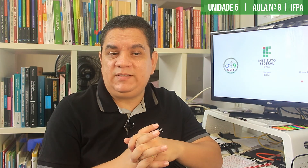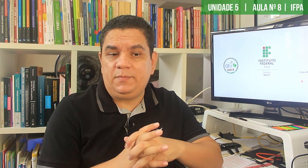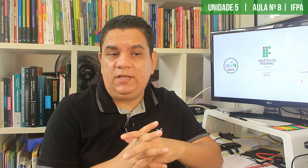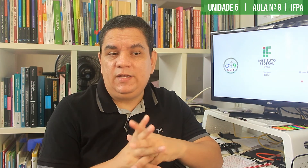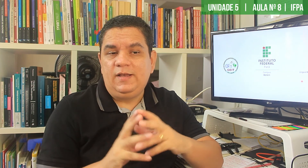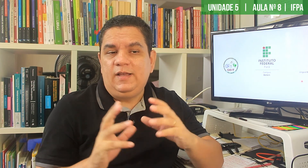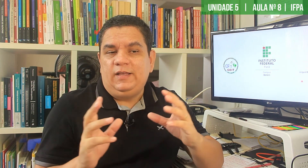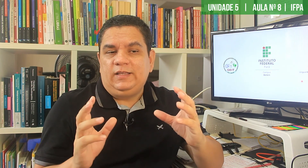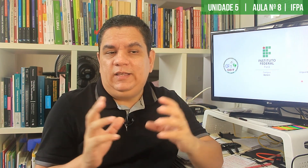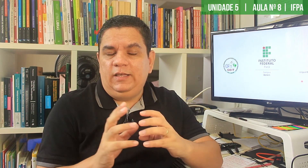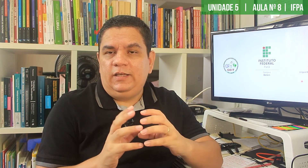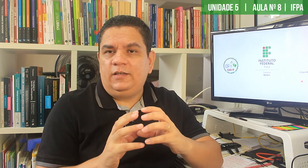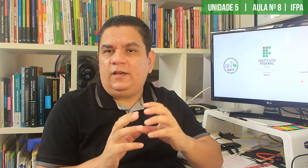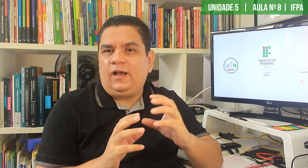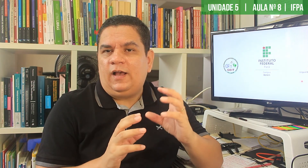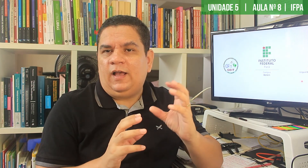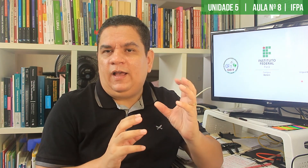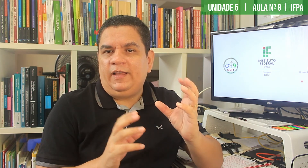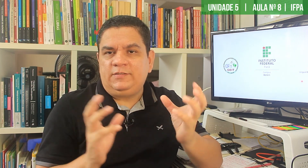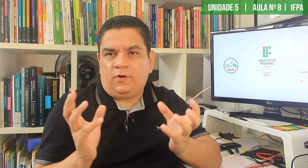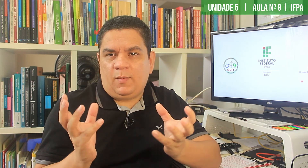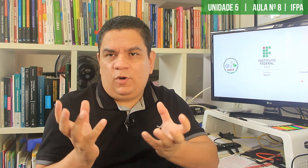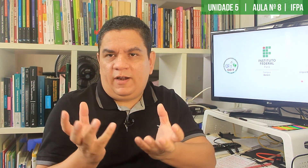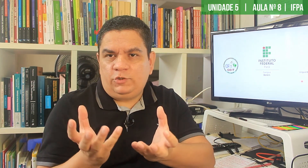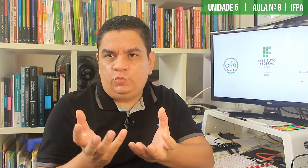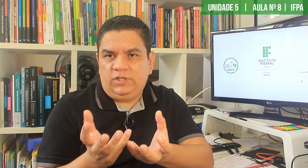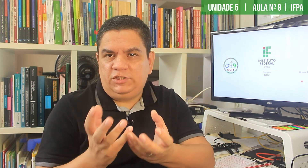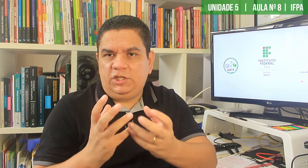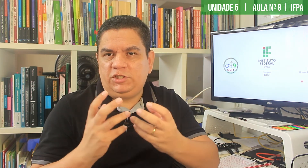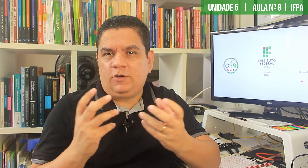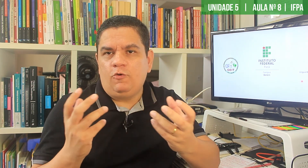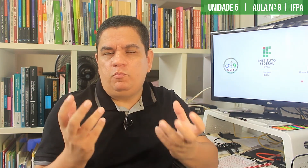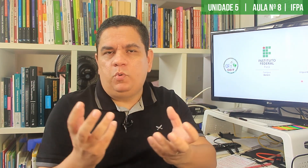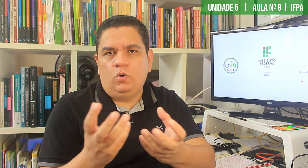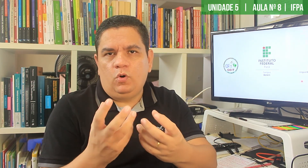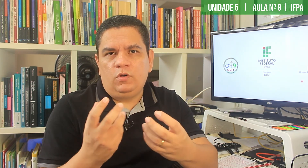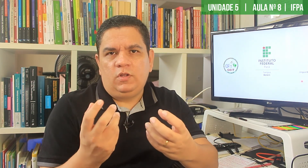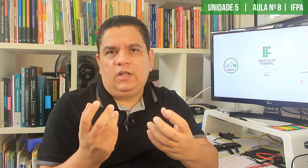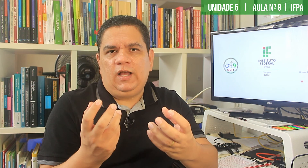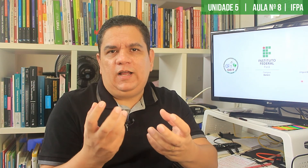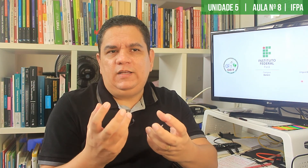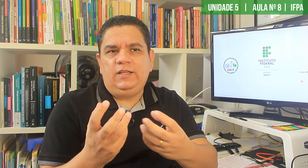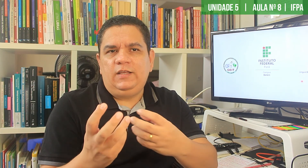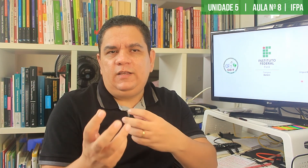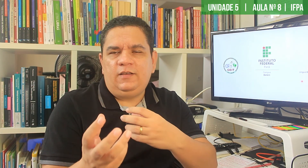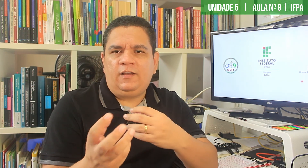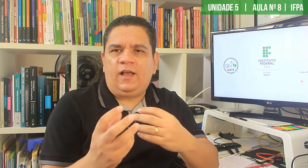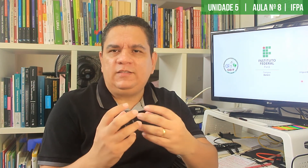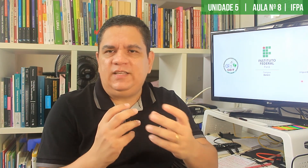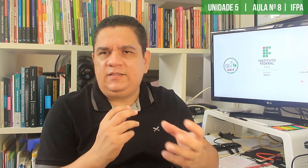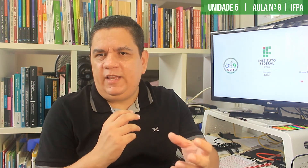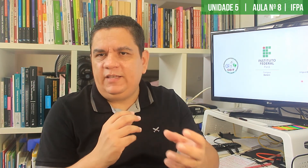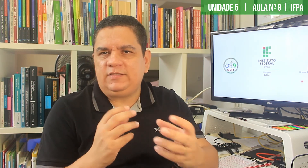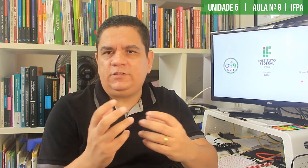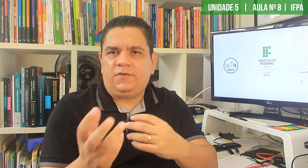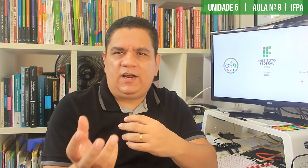perceber que esse vocabulário ajuda a gente a compor ali sentenças,